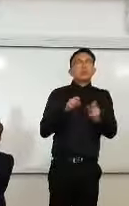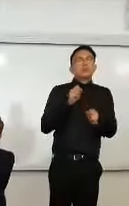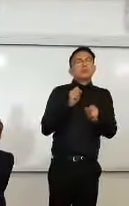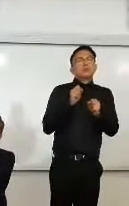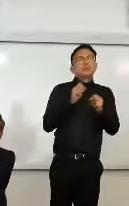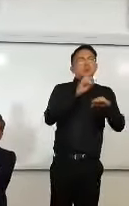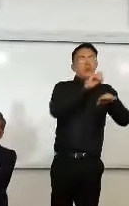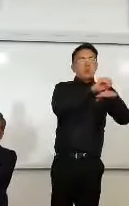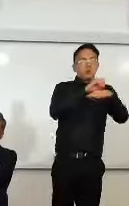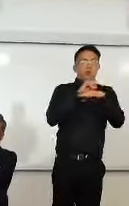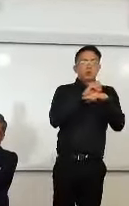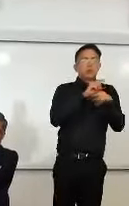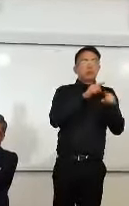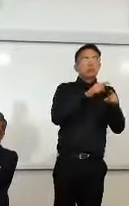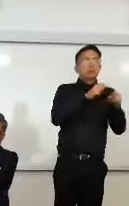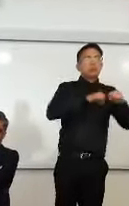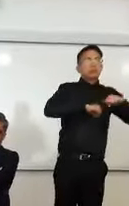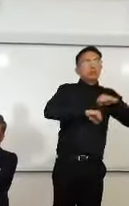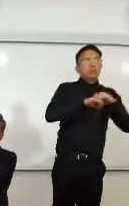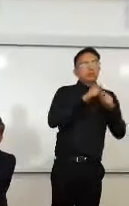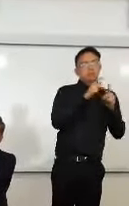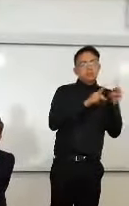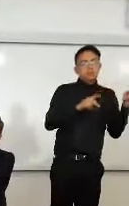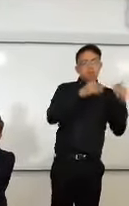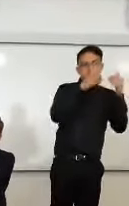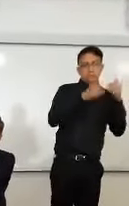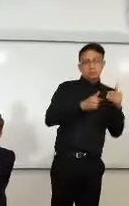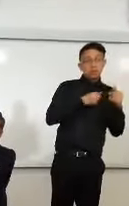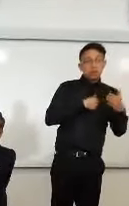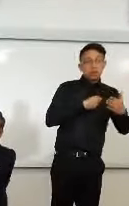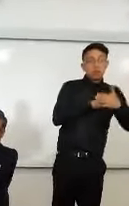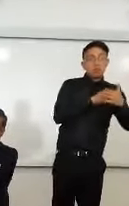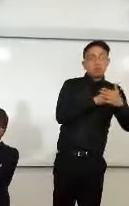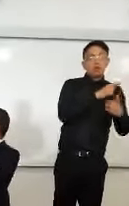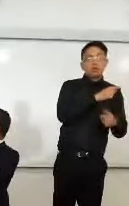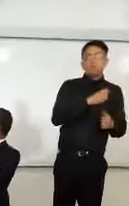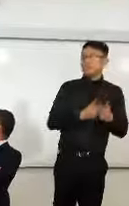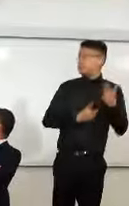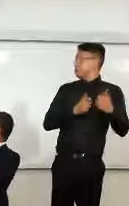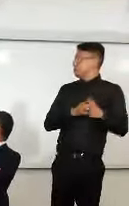aquellas organizaciones que trabajan por los derechos de las personas con discapacidad.